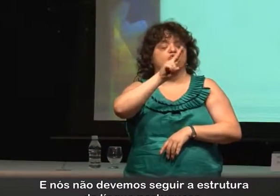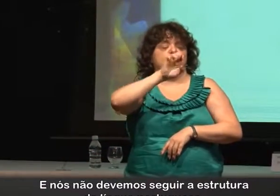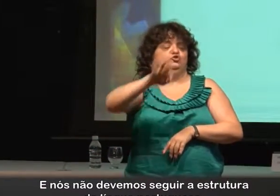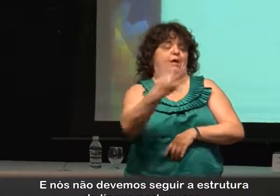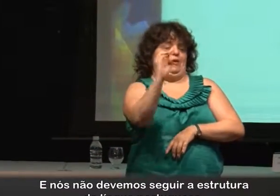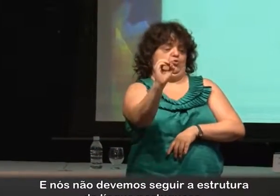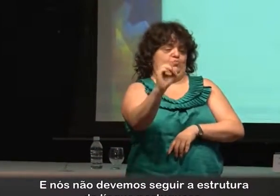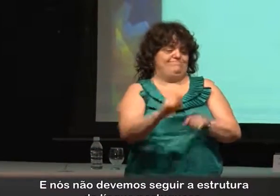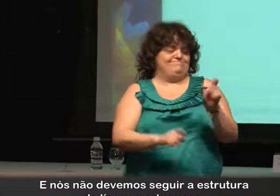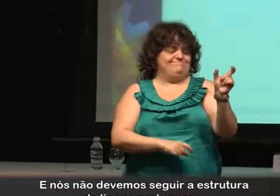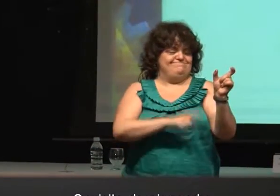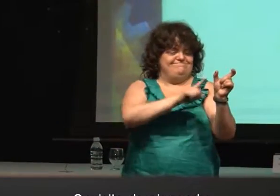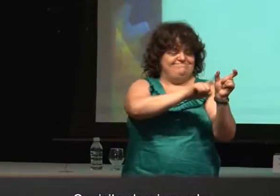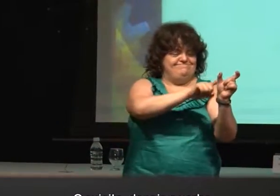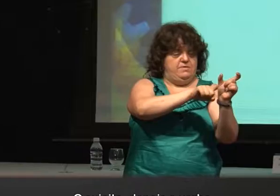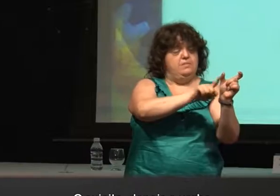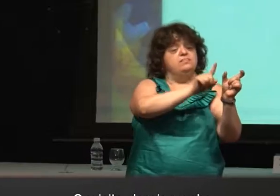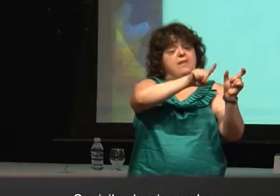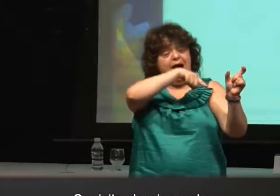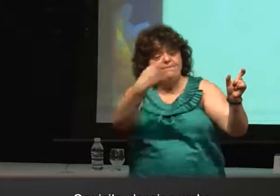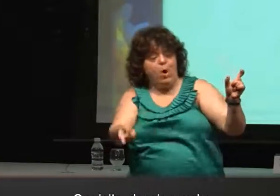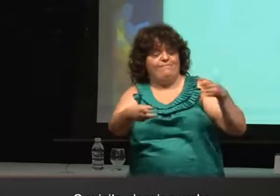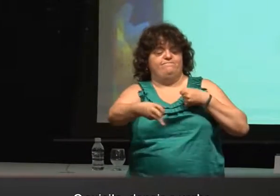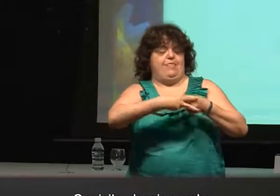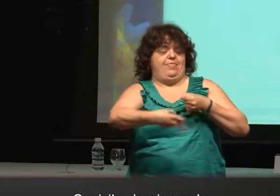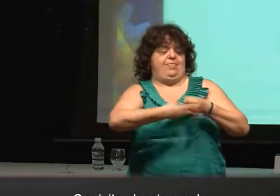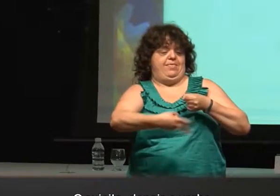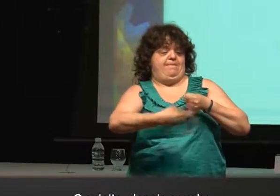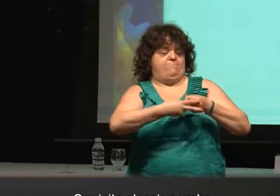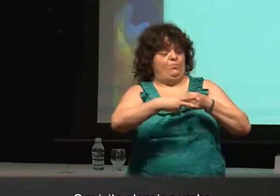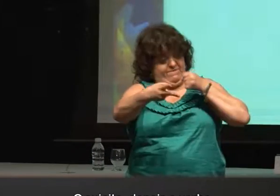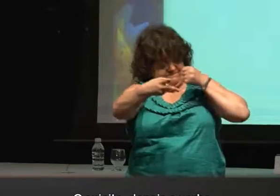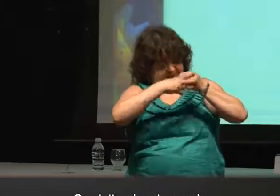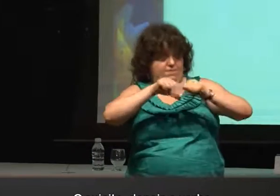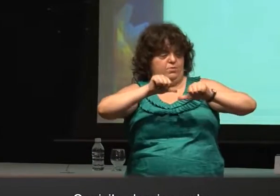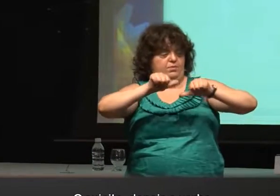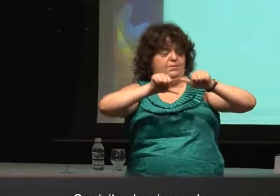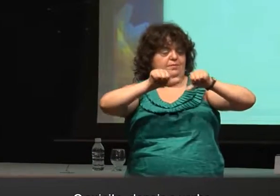língua portuguesa. O sujeito, depois o verbo,